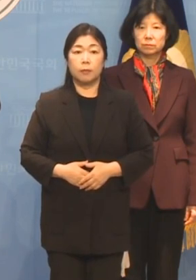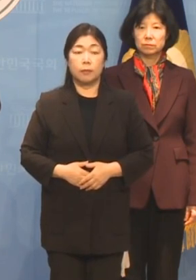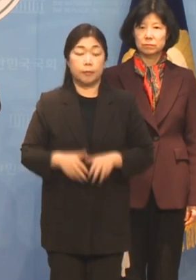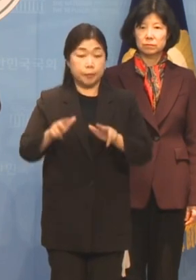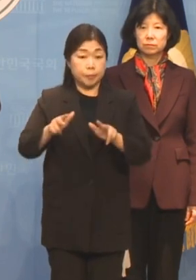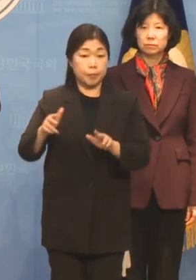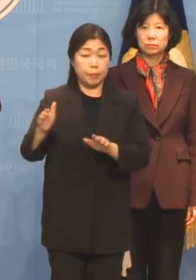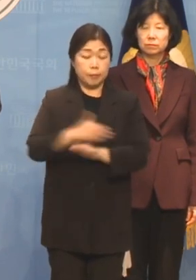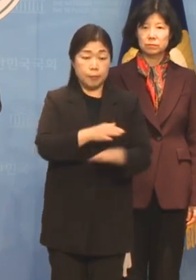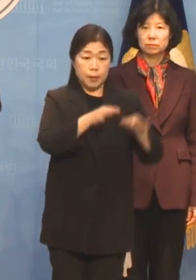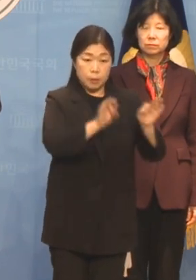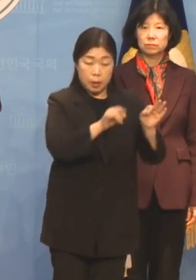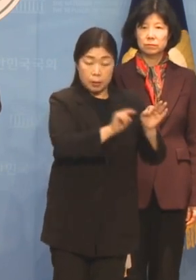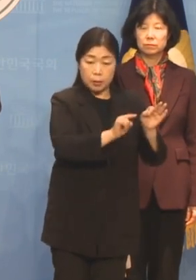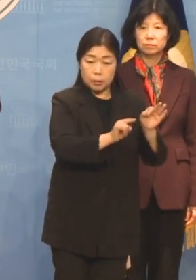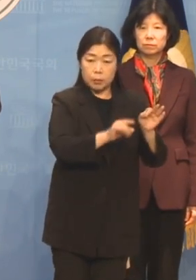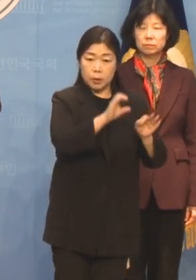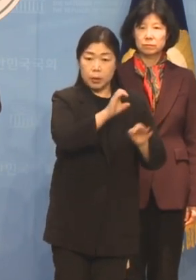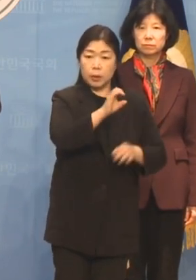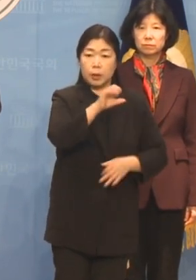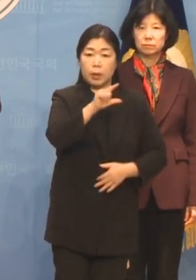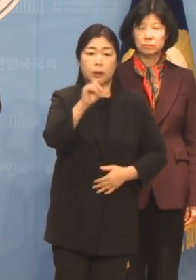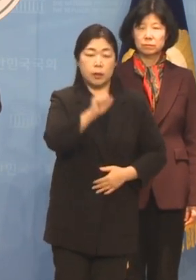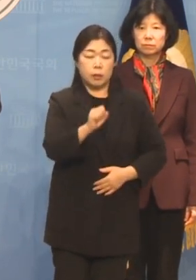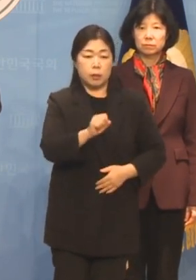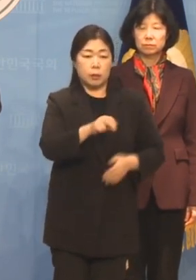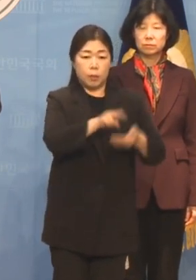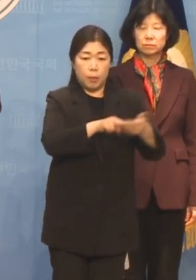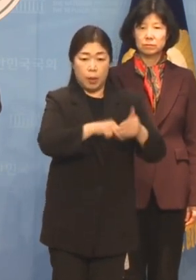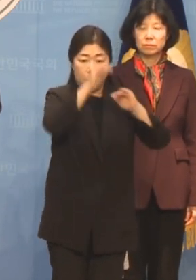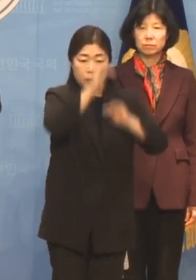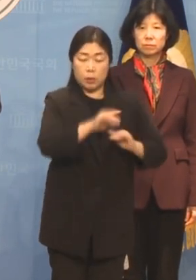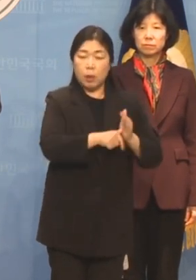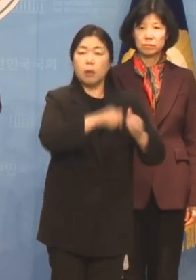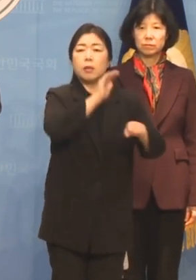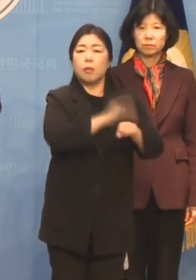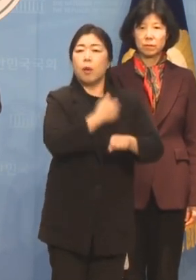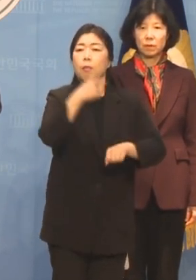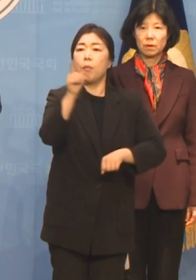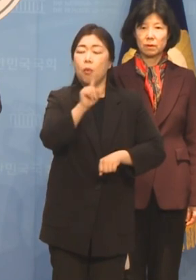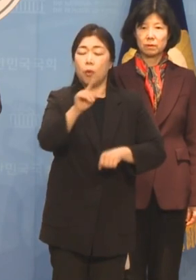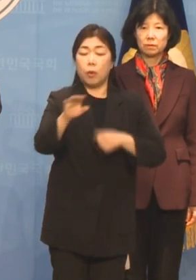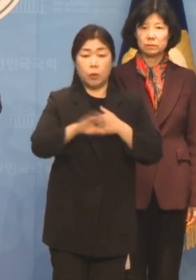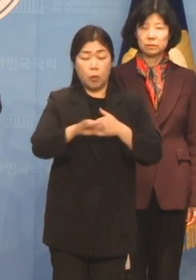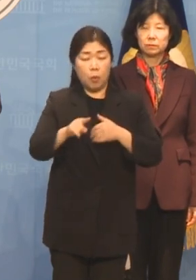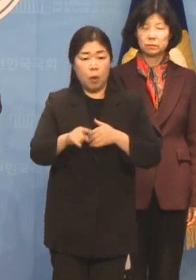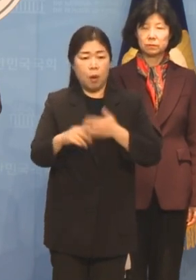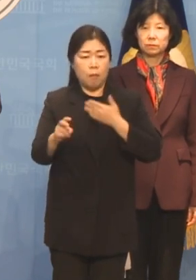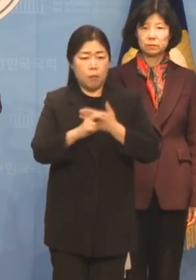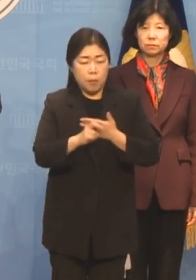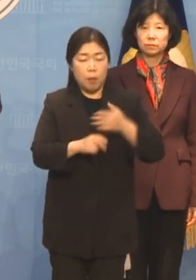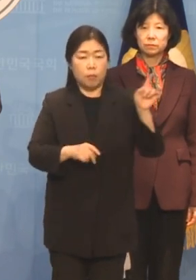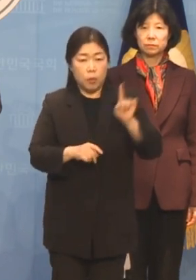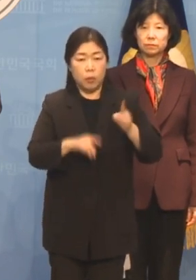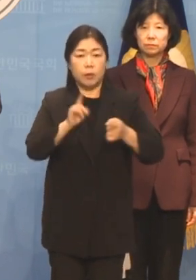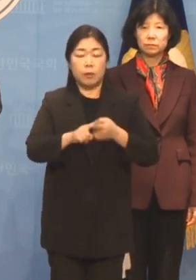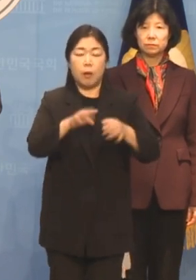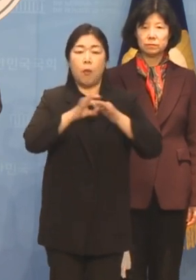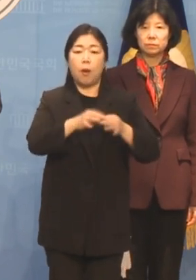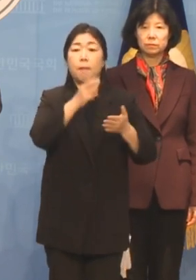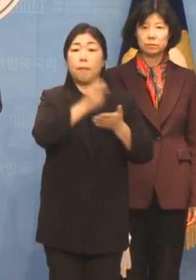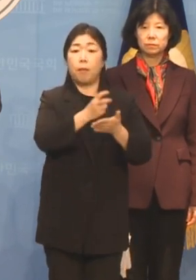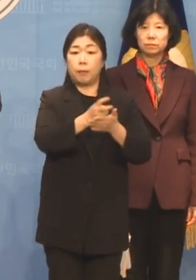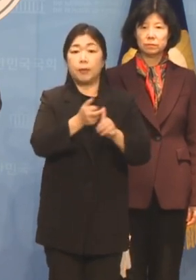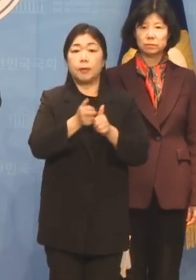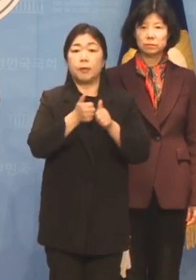지금부터 은행이 ELS 상품 판매 과정에서 무엇을 잘못했는지 어떤 위법상을 저질렀는지 관련법에